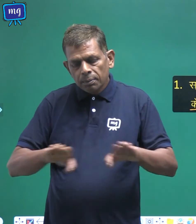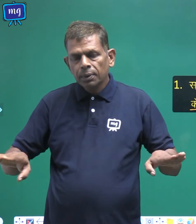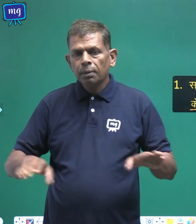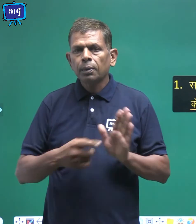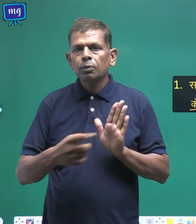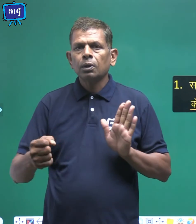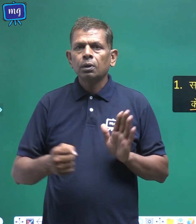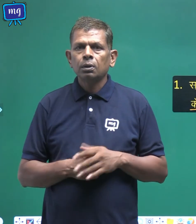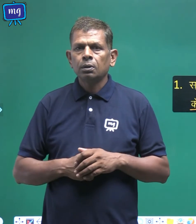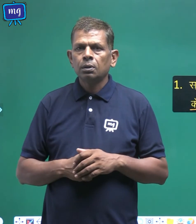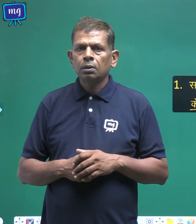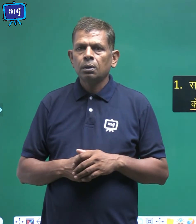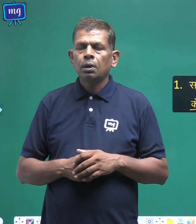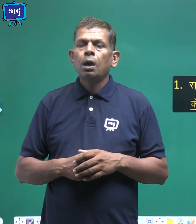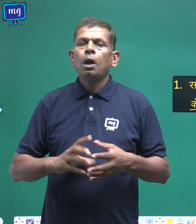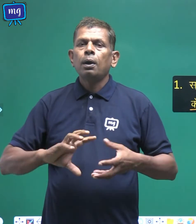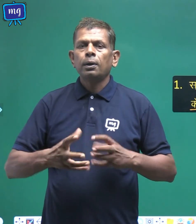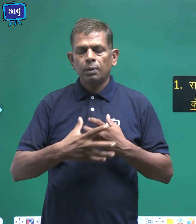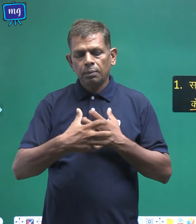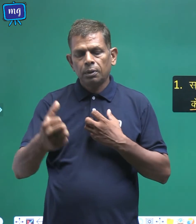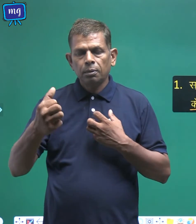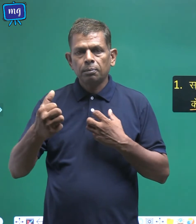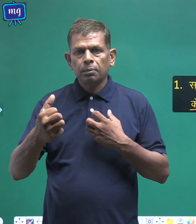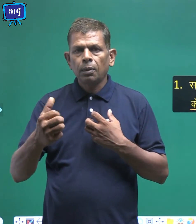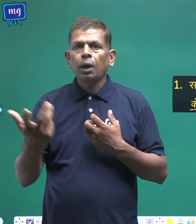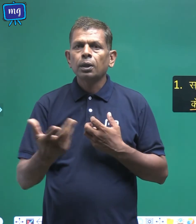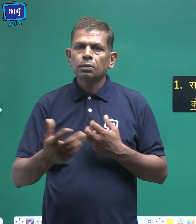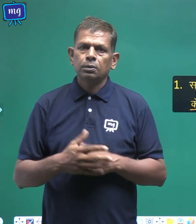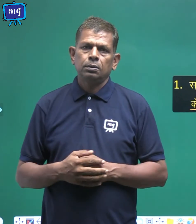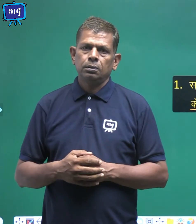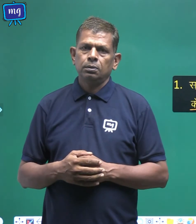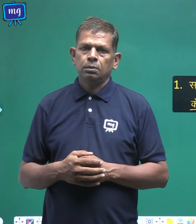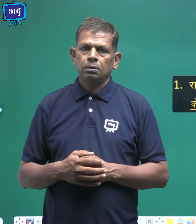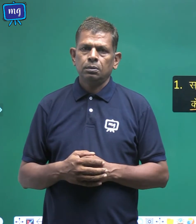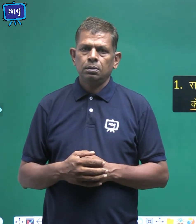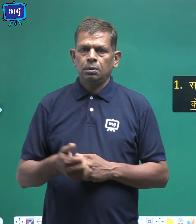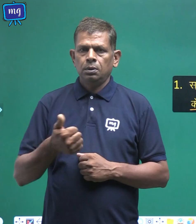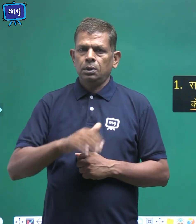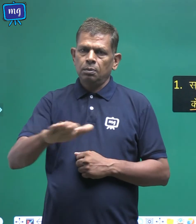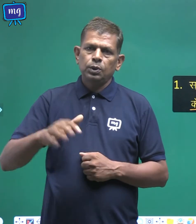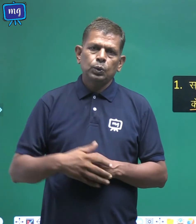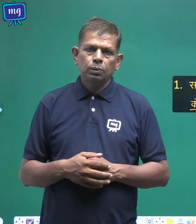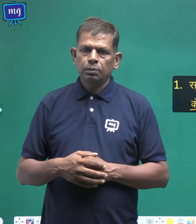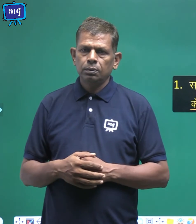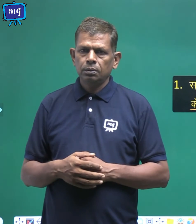द्वारा बनने वाला प्रतिबिंब कैसा होता है। ठीक है बच्चों।